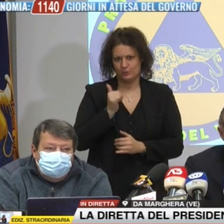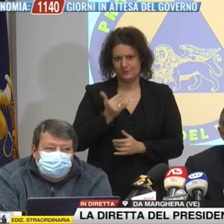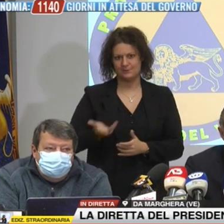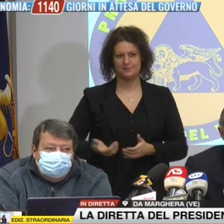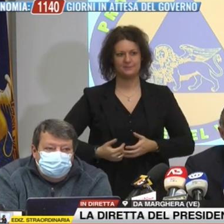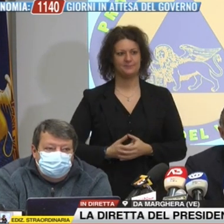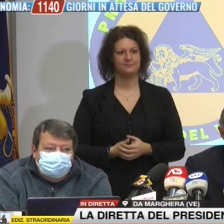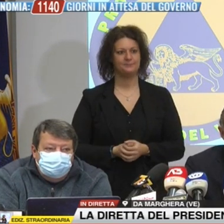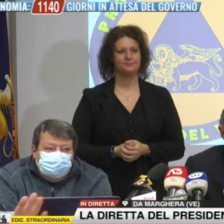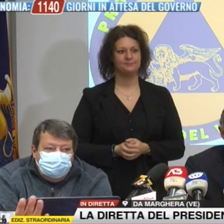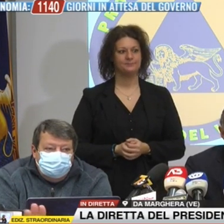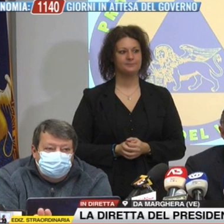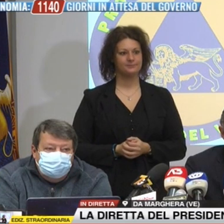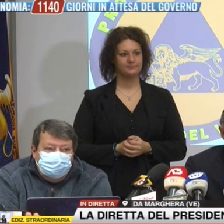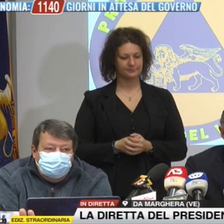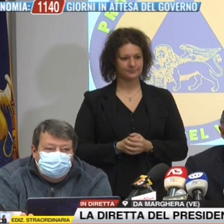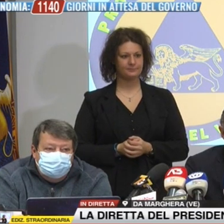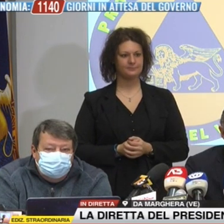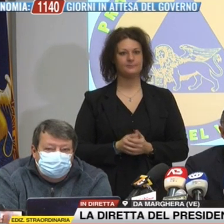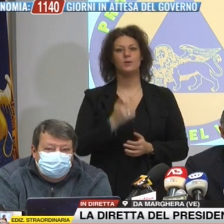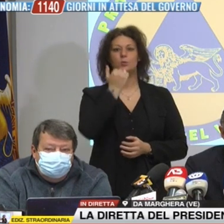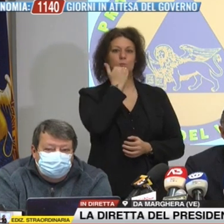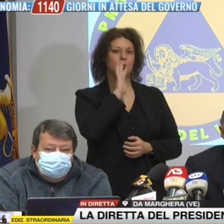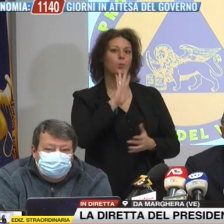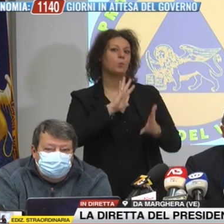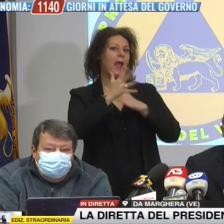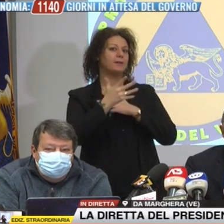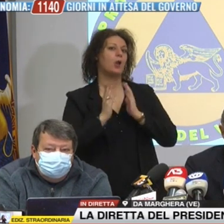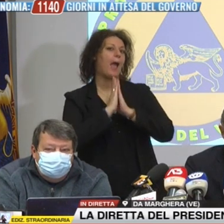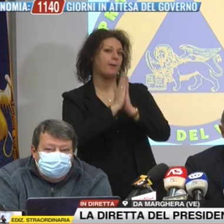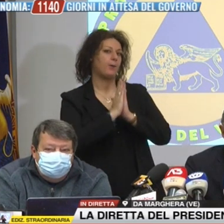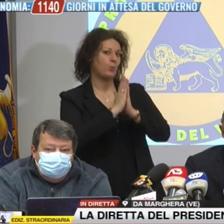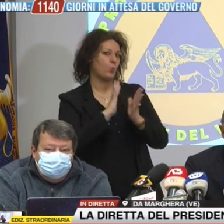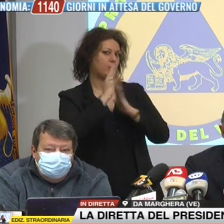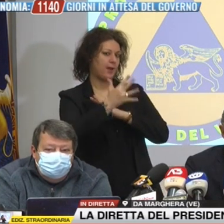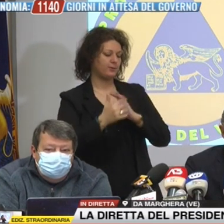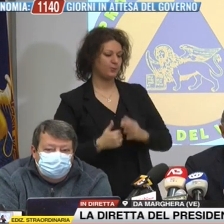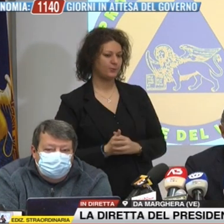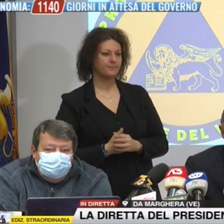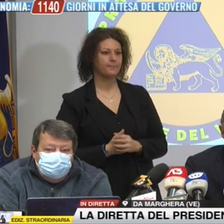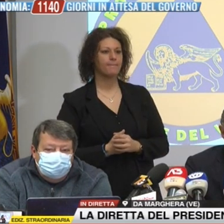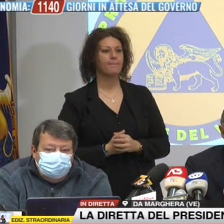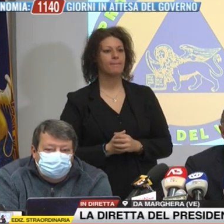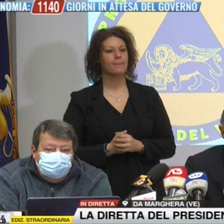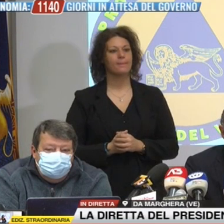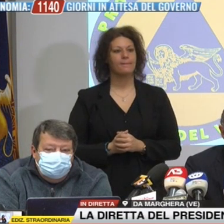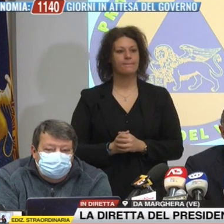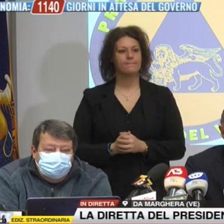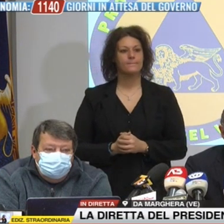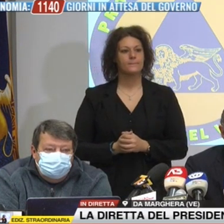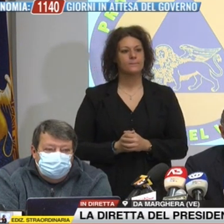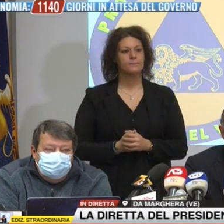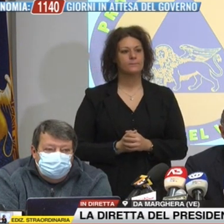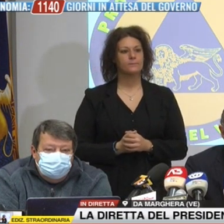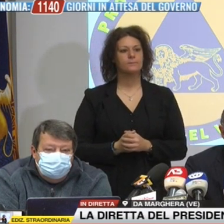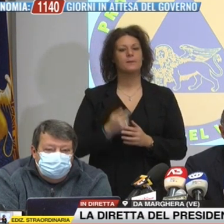Albino Salmaso. Scusate, no, dal secondo. Secondo appello, scusate. Donami, ero dimenticato. Nessun problema. Il secondo è relativo invece al tema che le sottoponevamo già ieri,